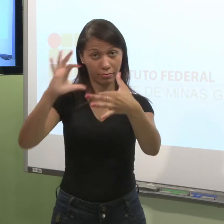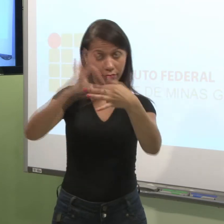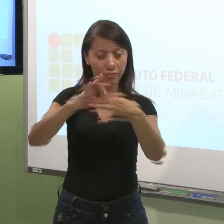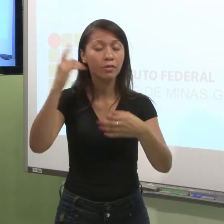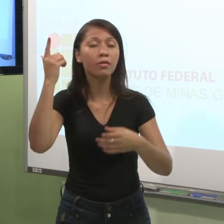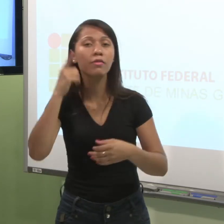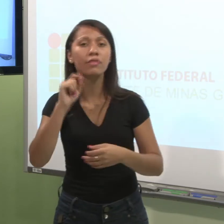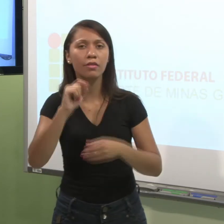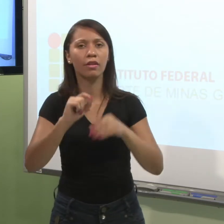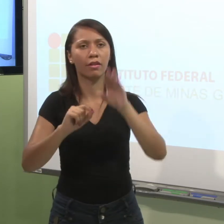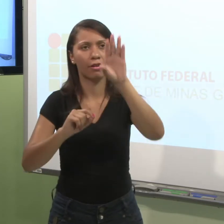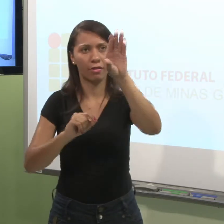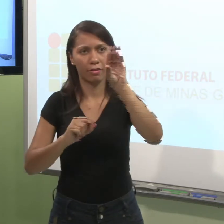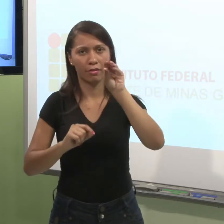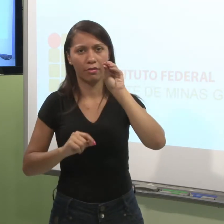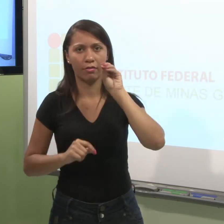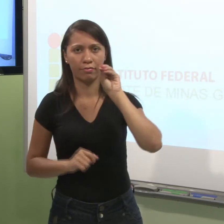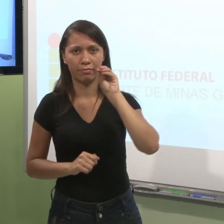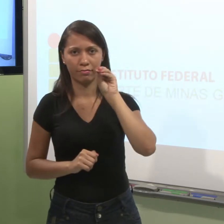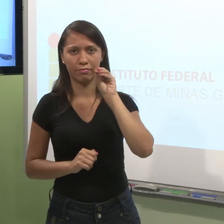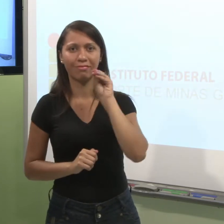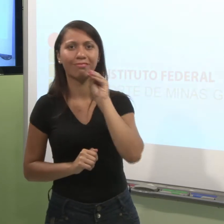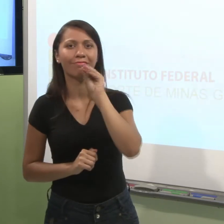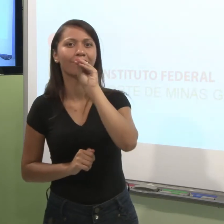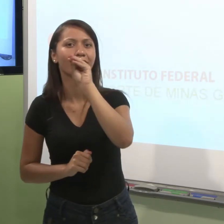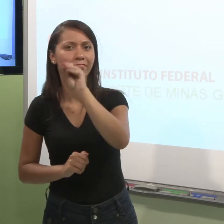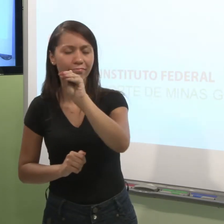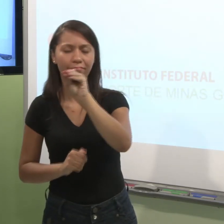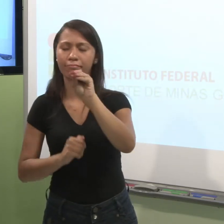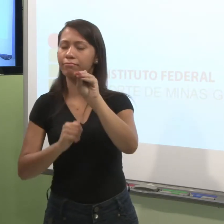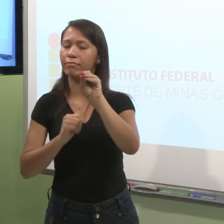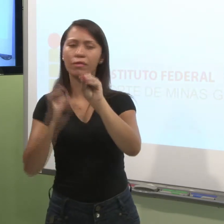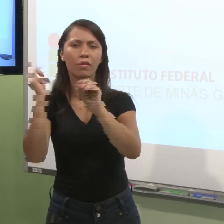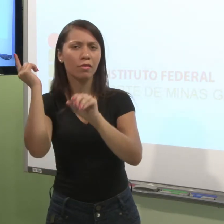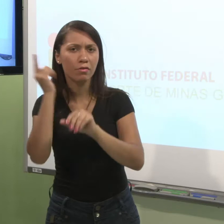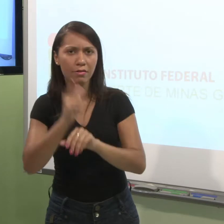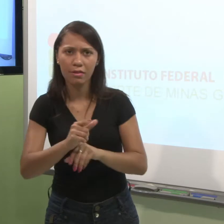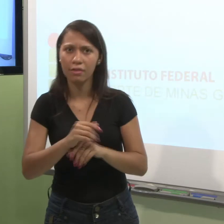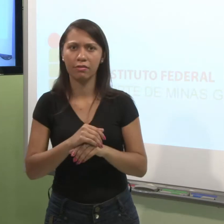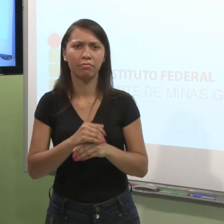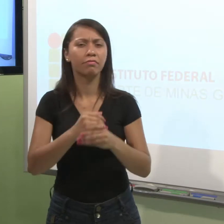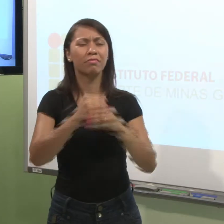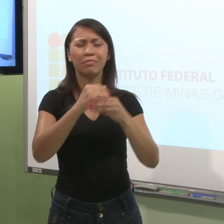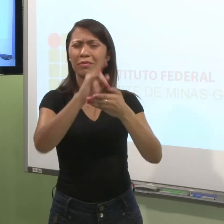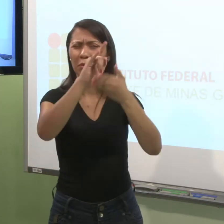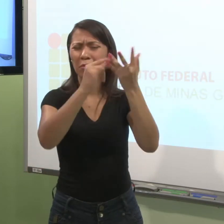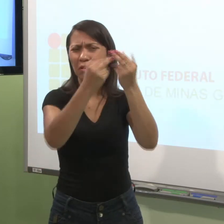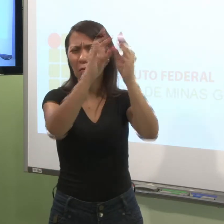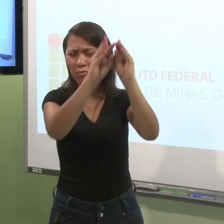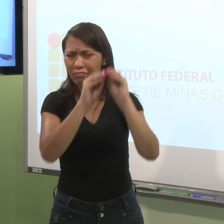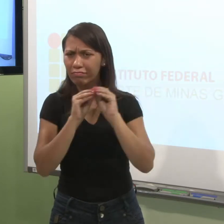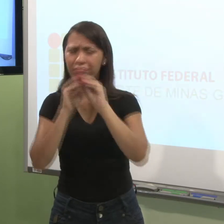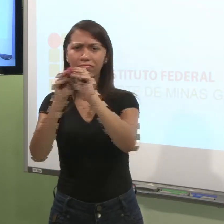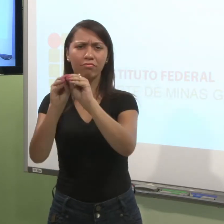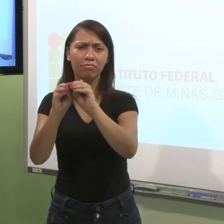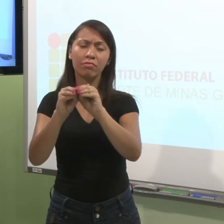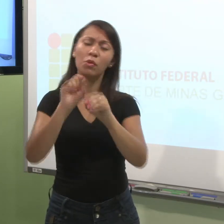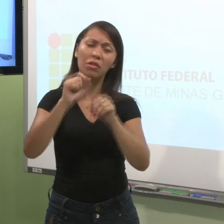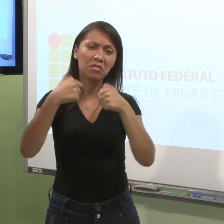colar o que foi copiado em qualquer outro documento ou no mesmo documento, conforme a necessidade.